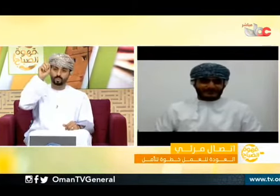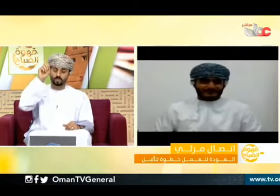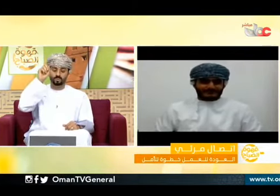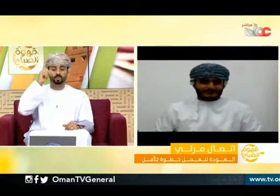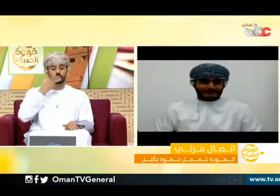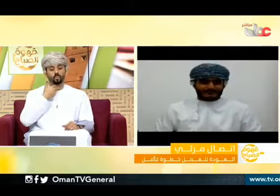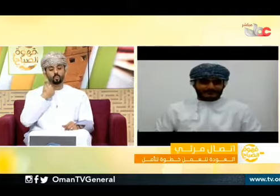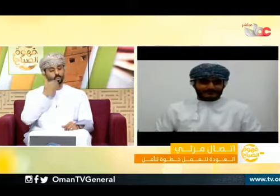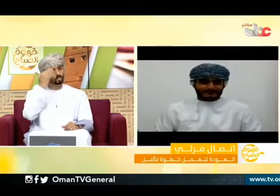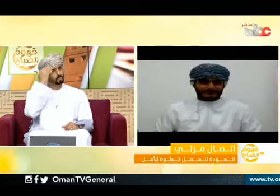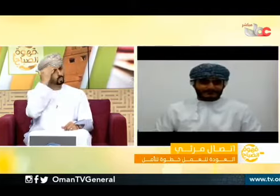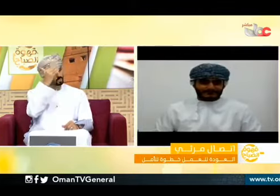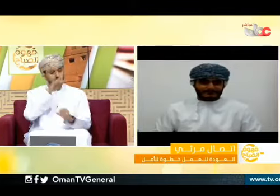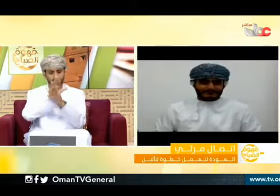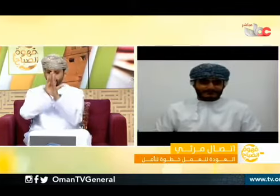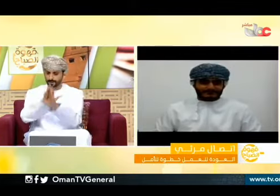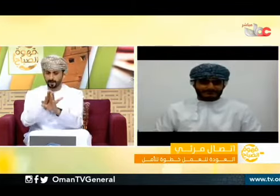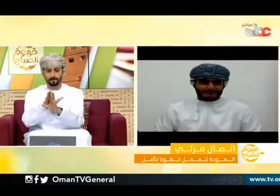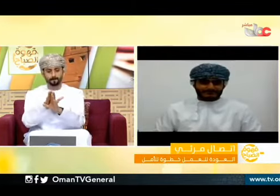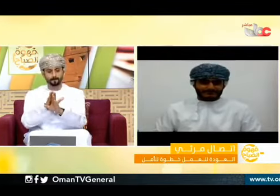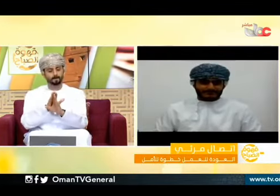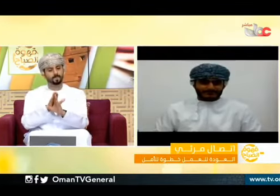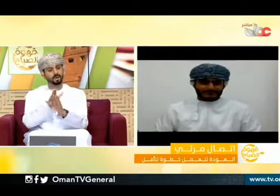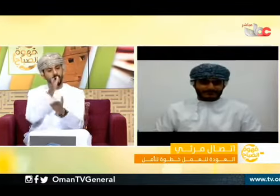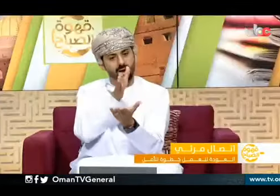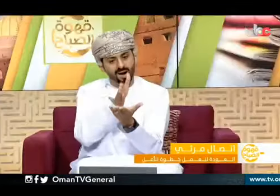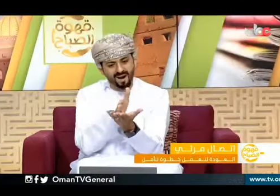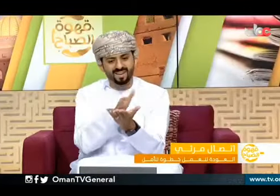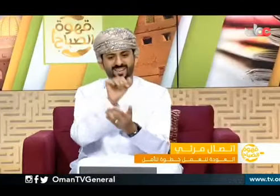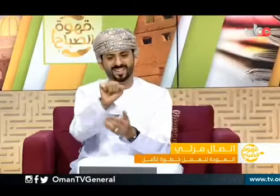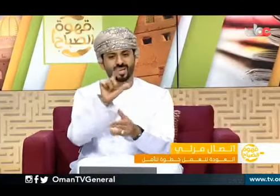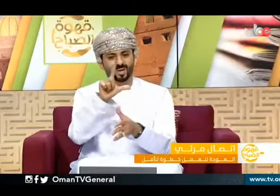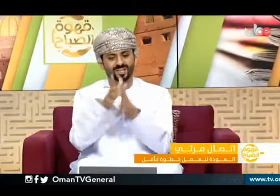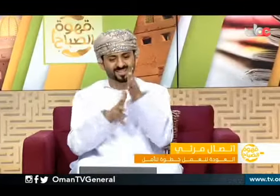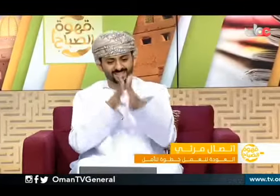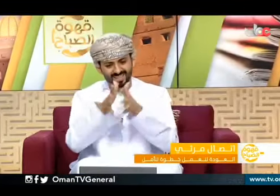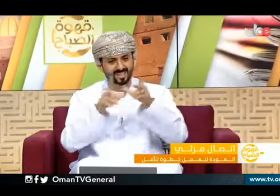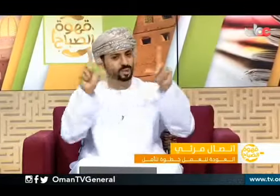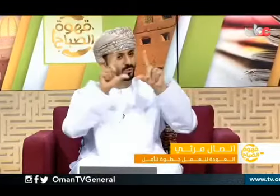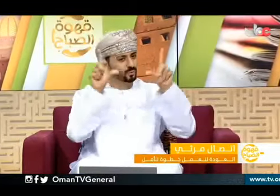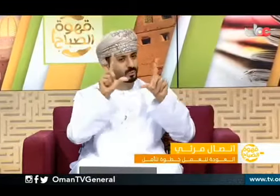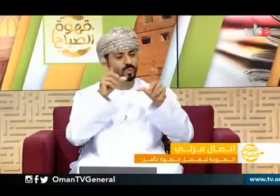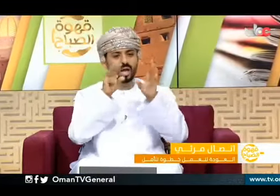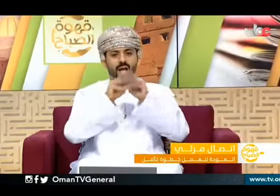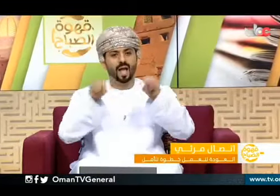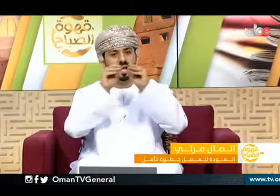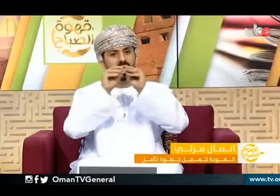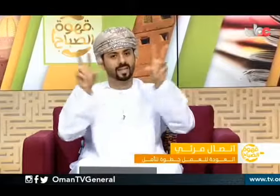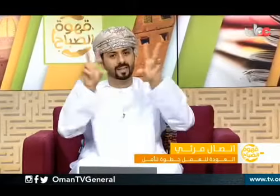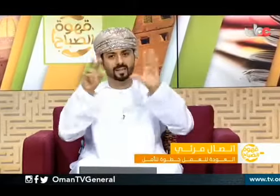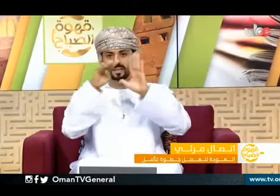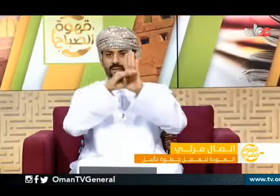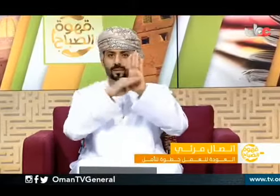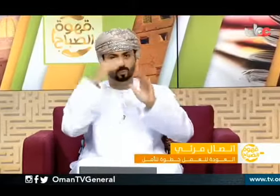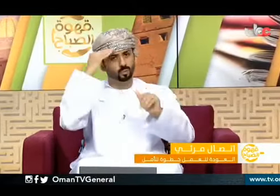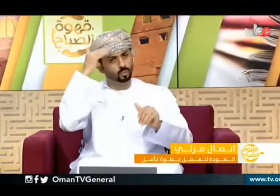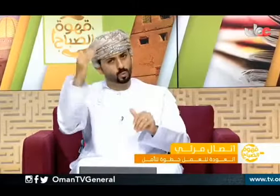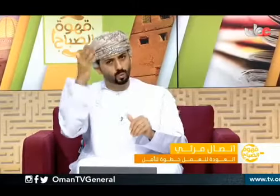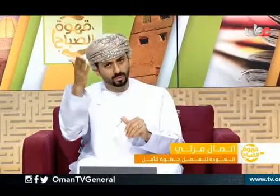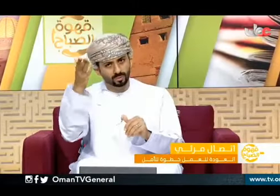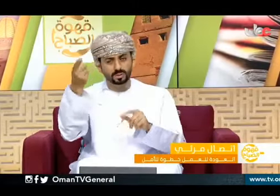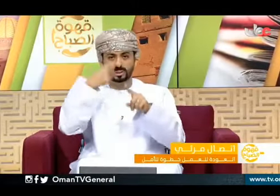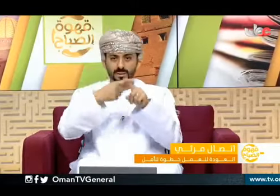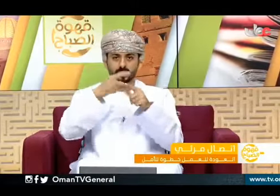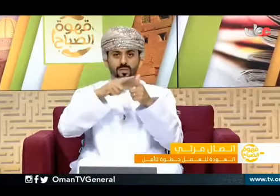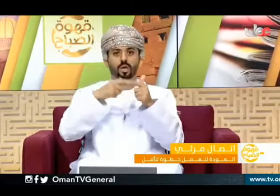لله، نشكر الله سبحانه وتعالى طبعا، ونشكر كذلك الحكومة على دعمها، وأيضا وضع كل البيانات والإرشادات من